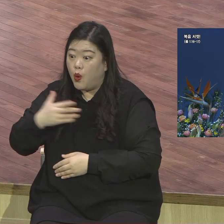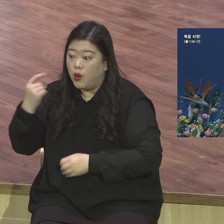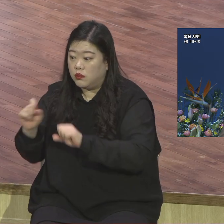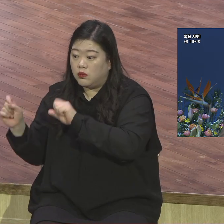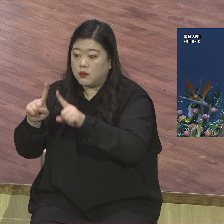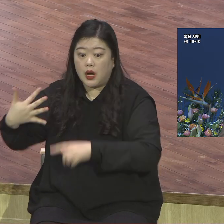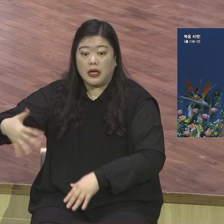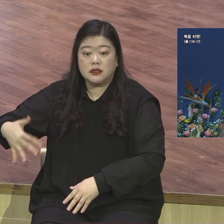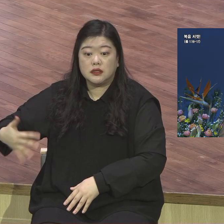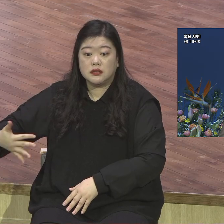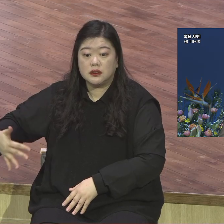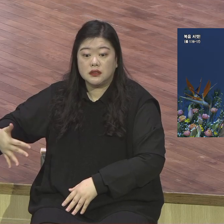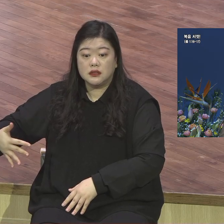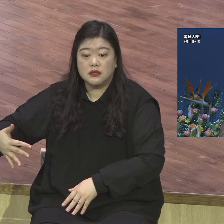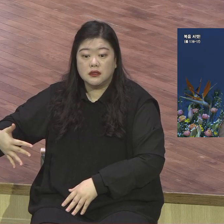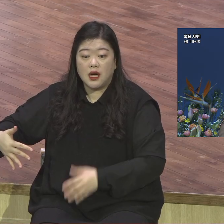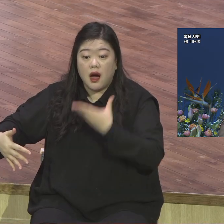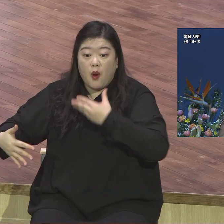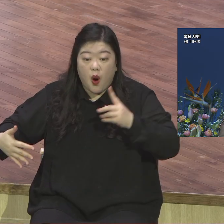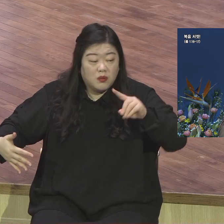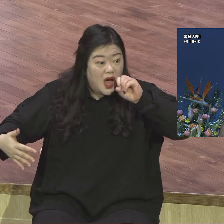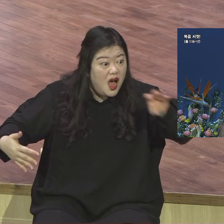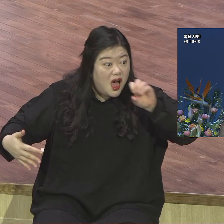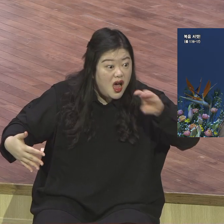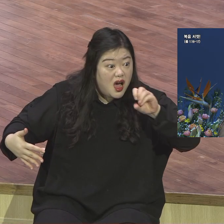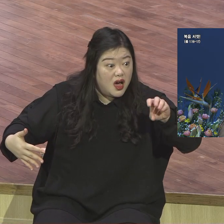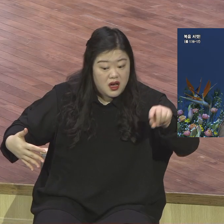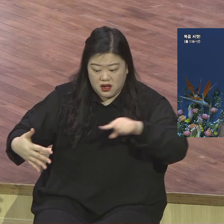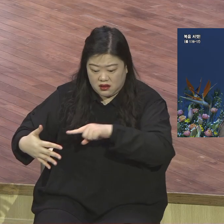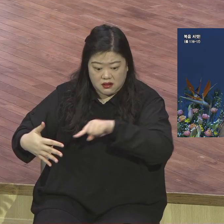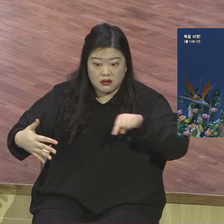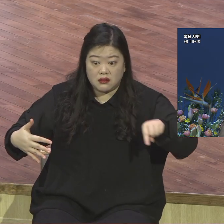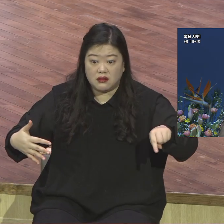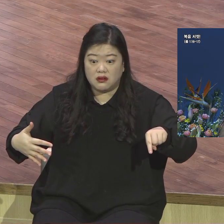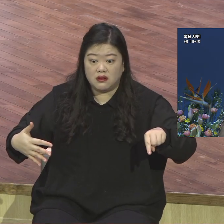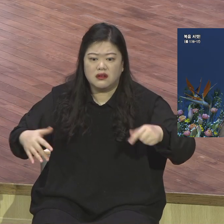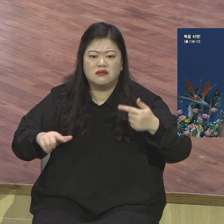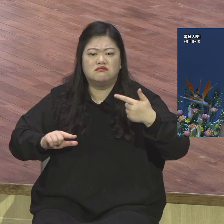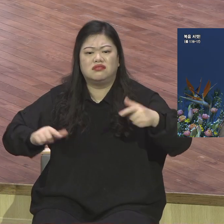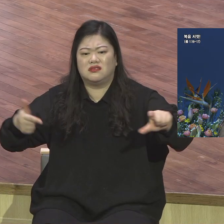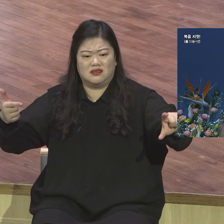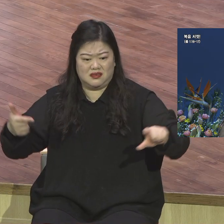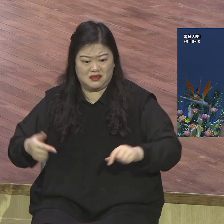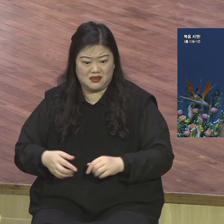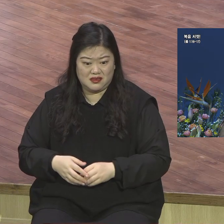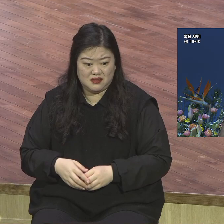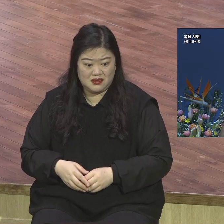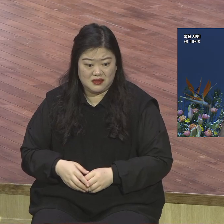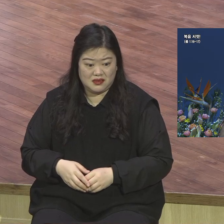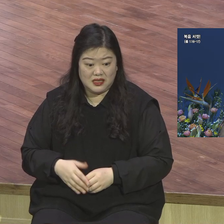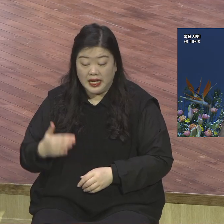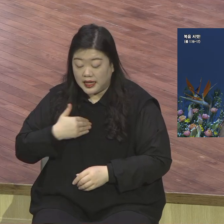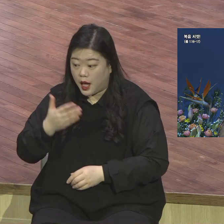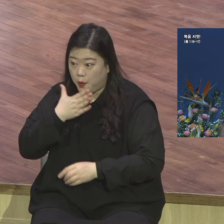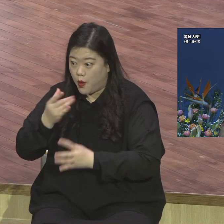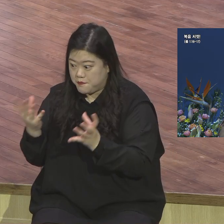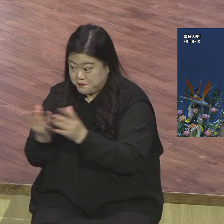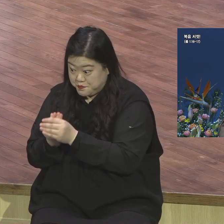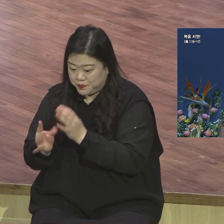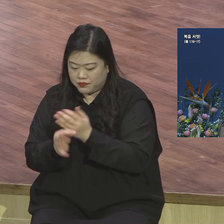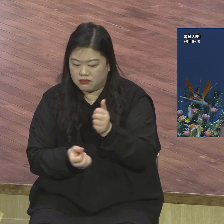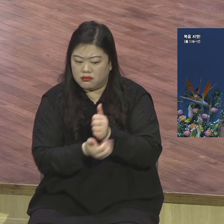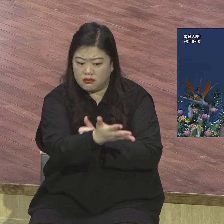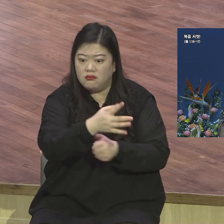갈등 속에서 문제 속에서 방황하고 있는데 내가 누구에게 복음의 영향 입히겠냐고요. 내가